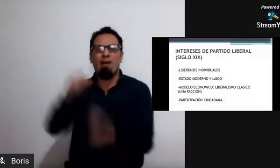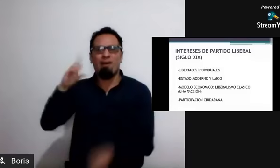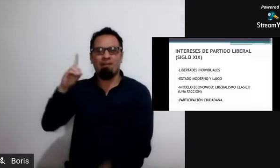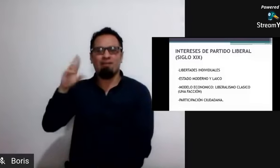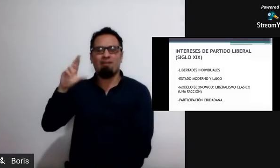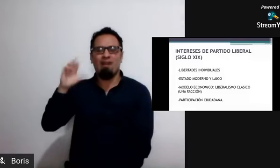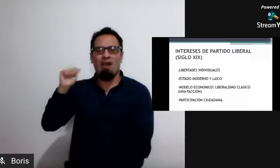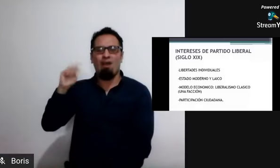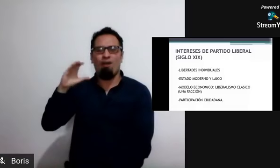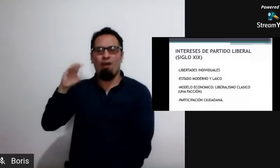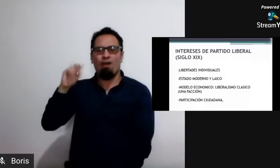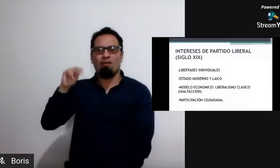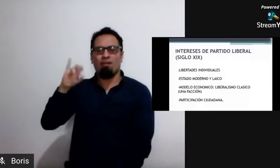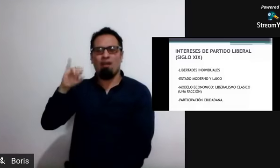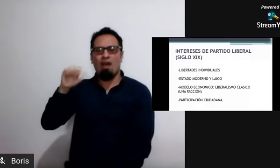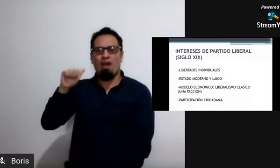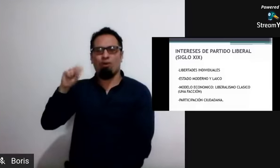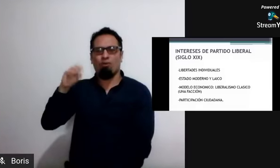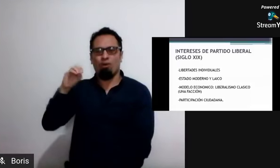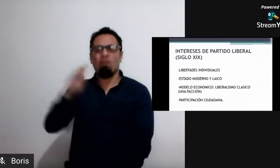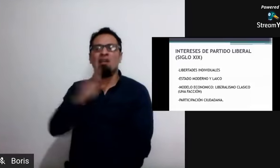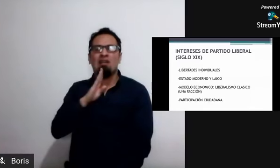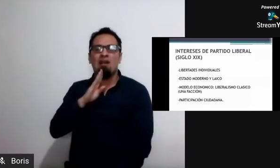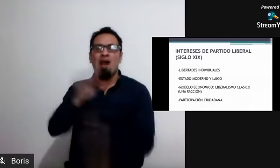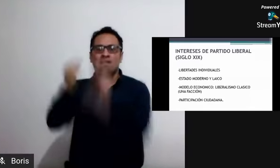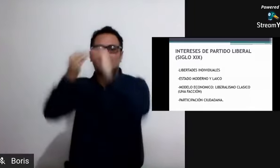comerciales sin aranceles,